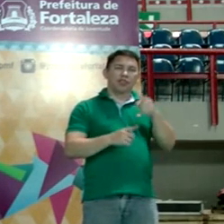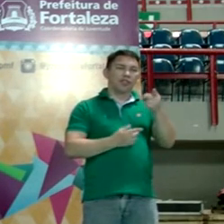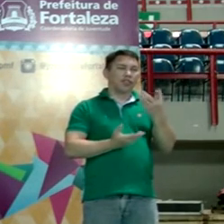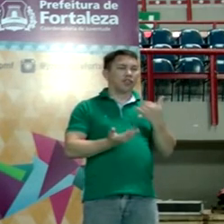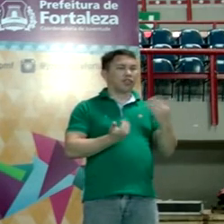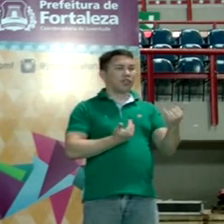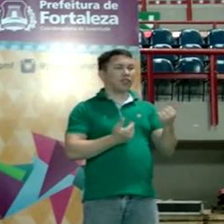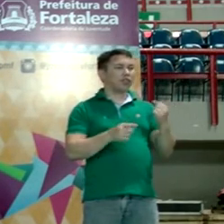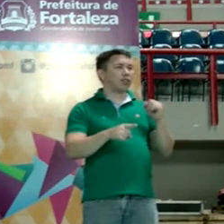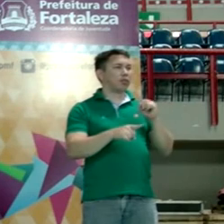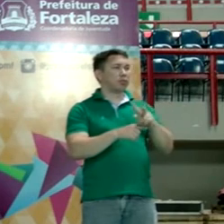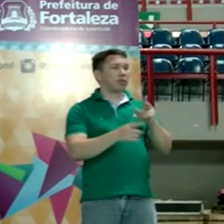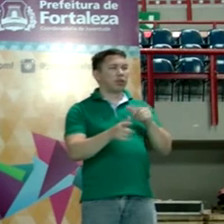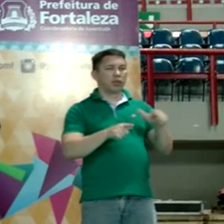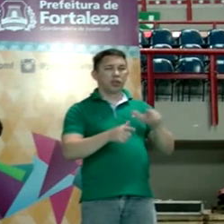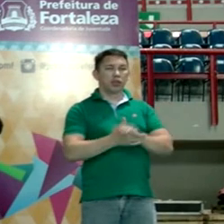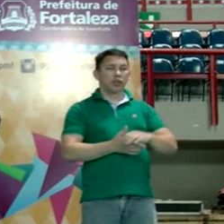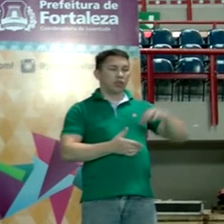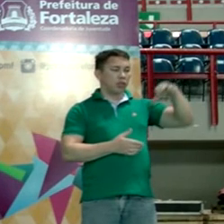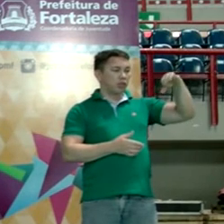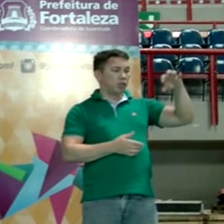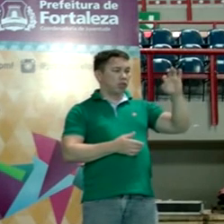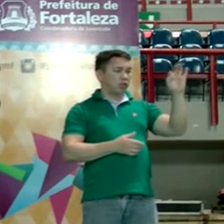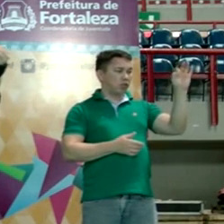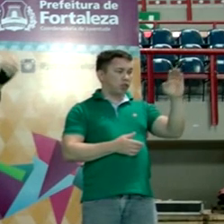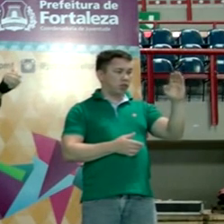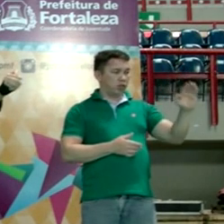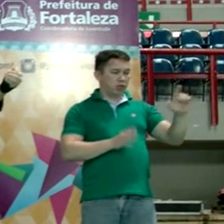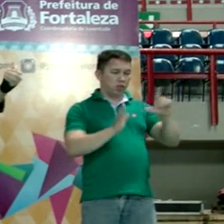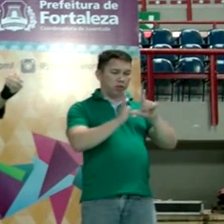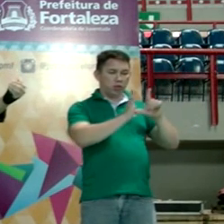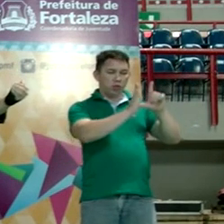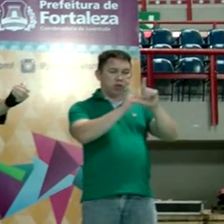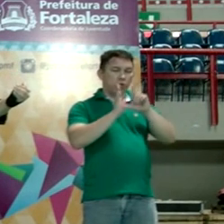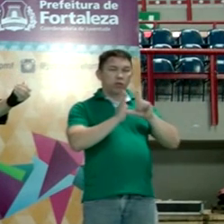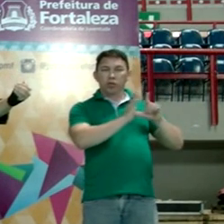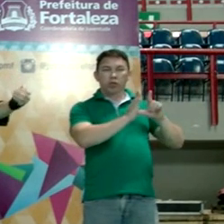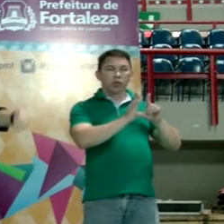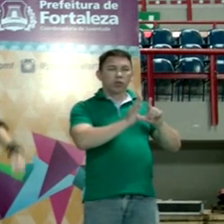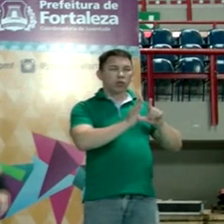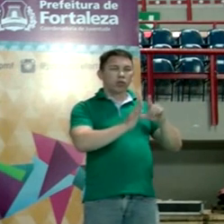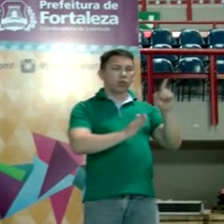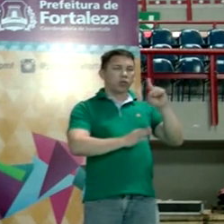entrar no mercado de trabalho. 90% das lojas varejistas